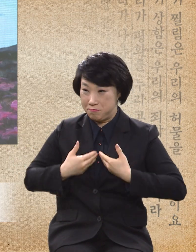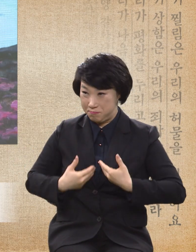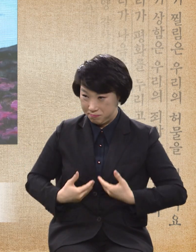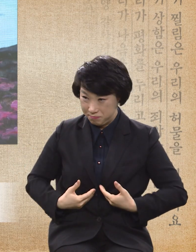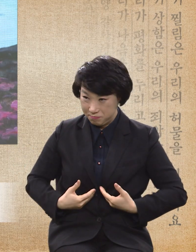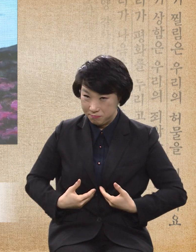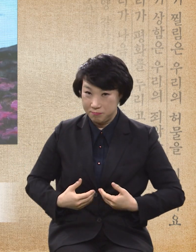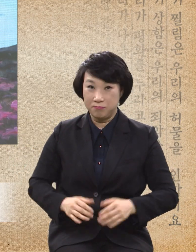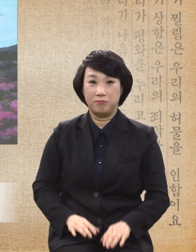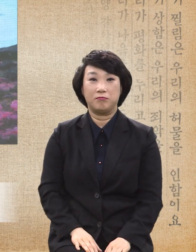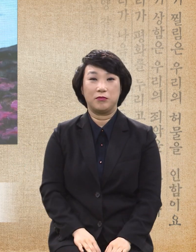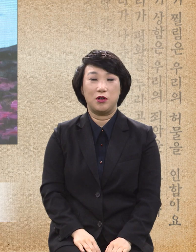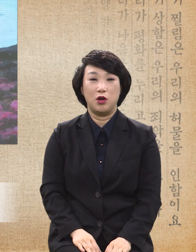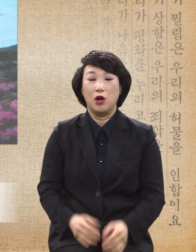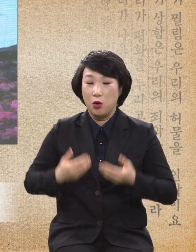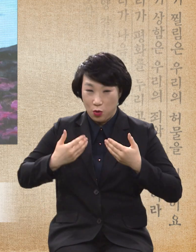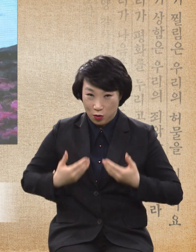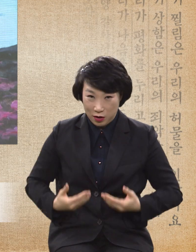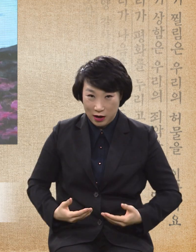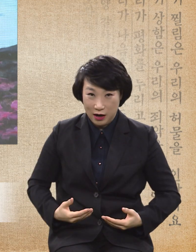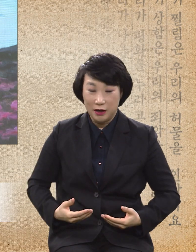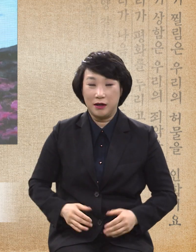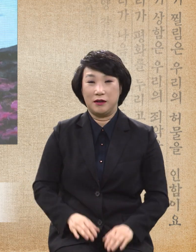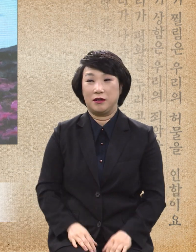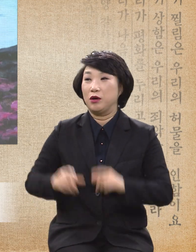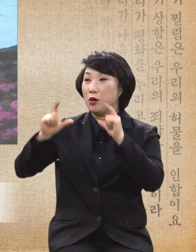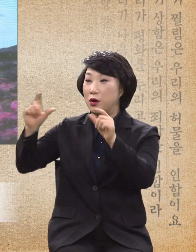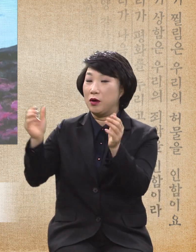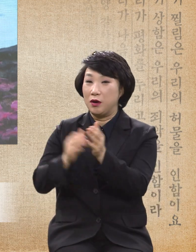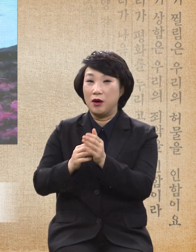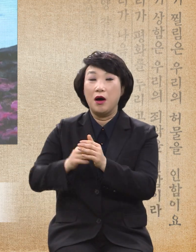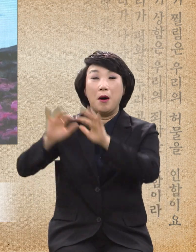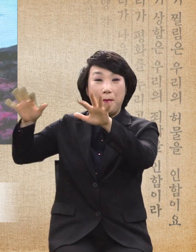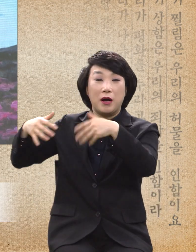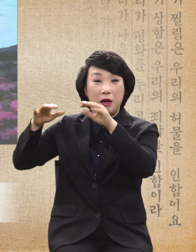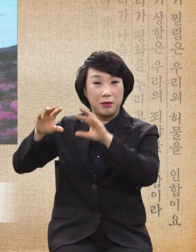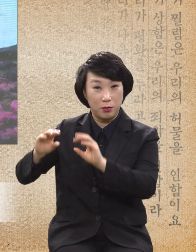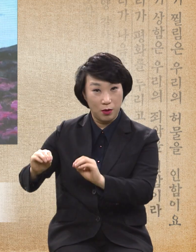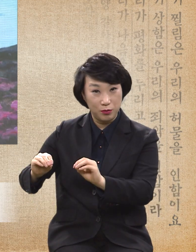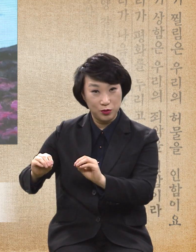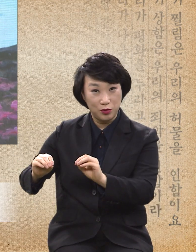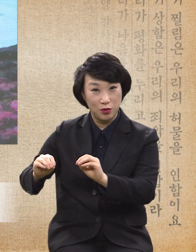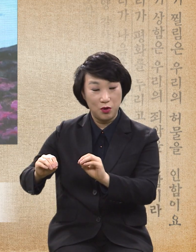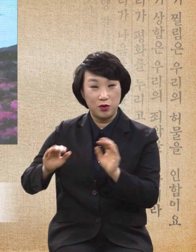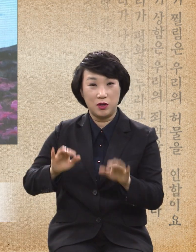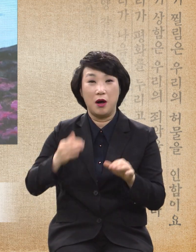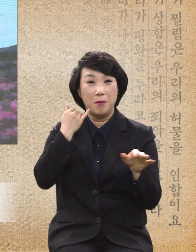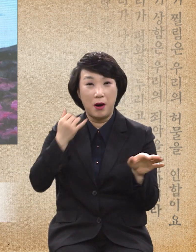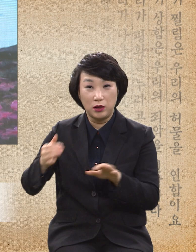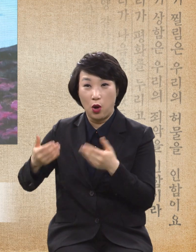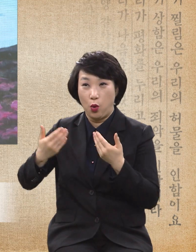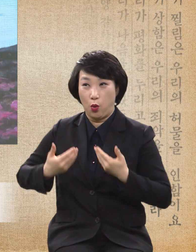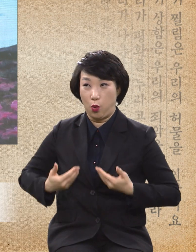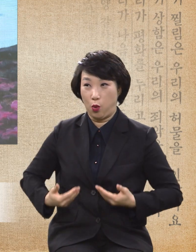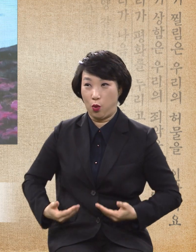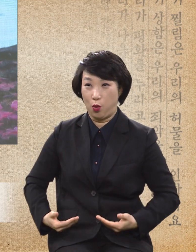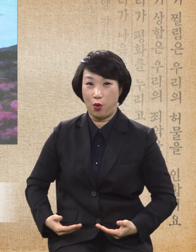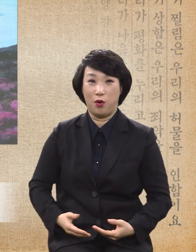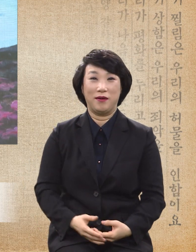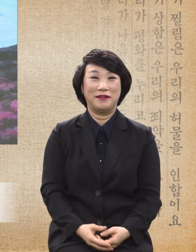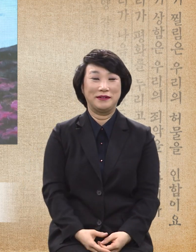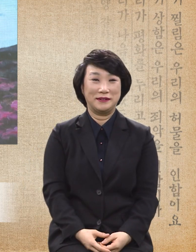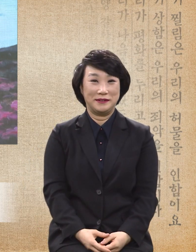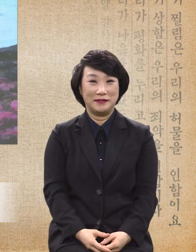잠잠하라, 고요하라 하시니 바람이 그치고 아주 잔잔하여지더라.